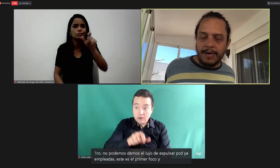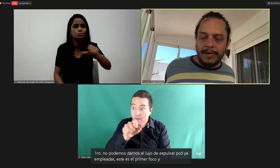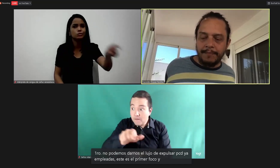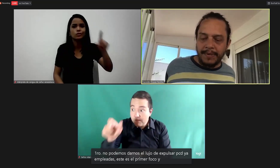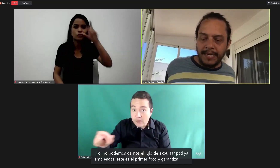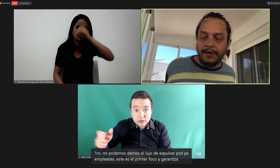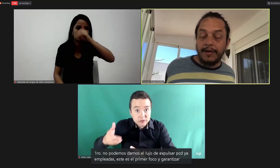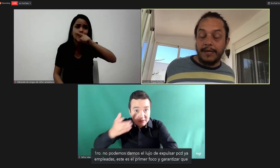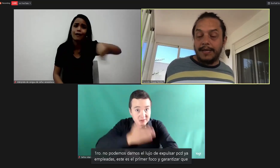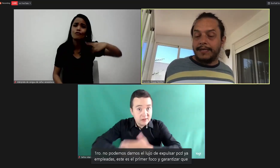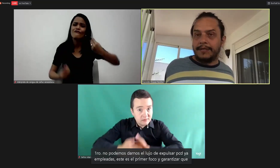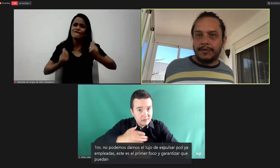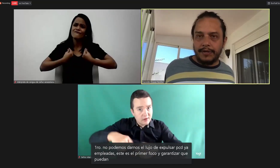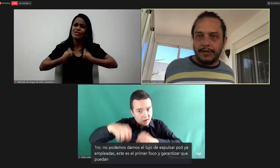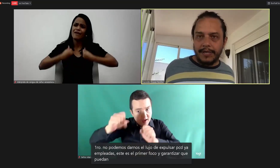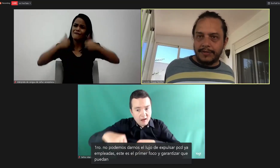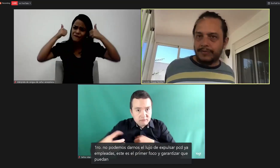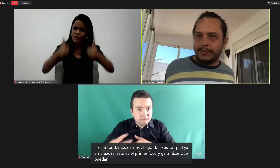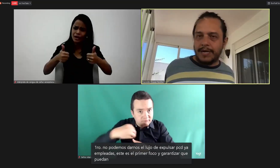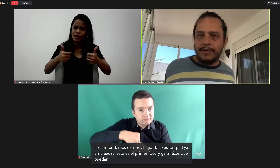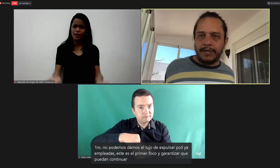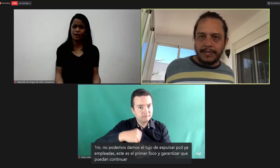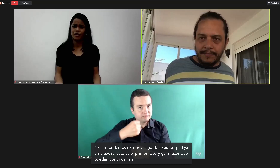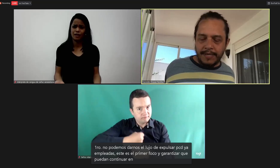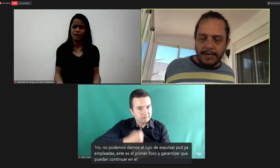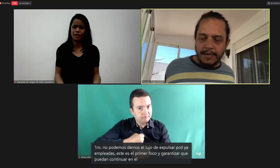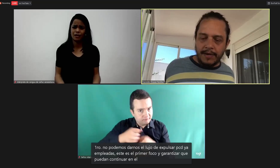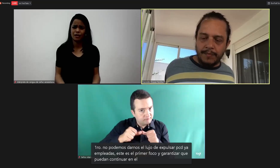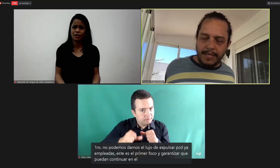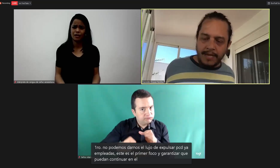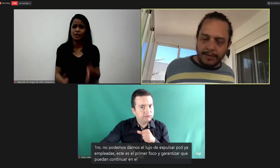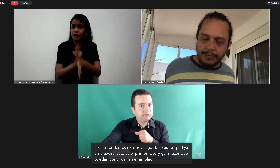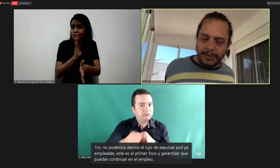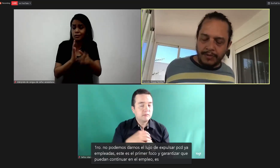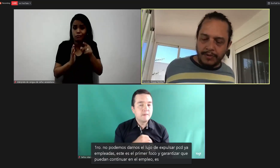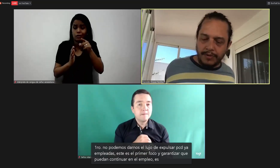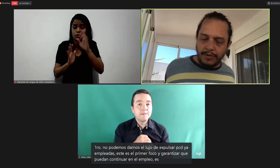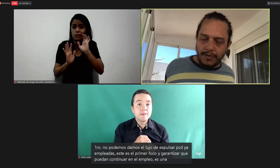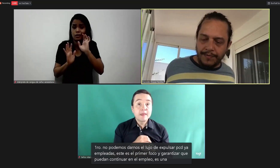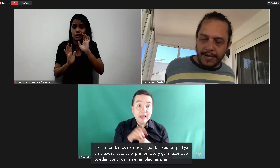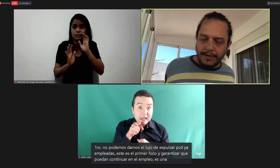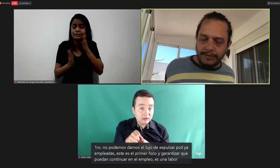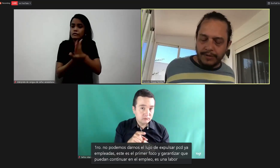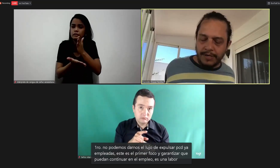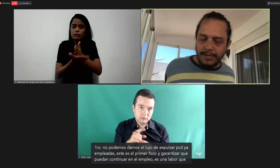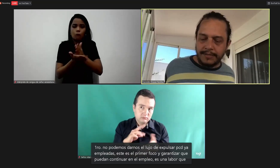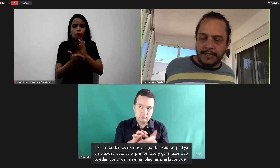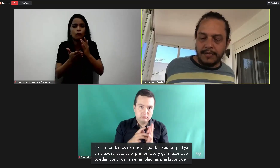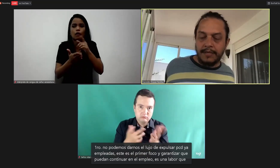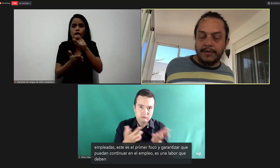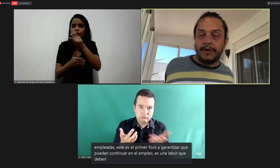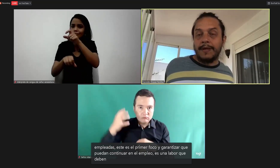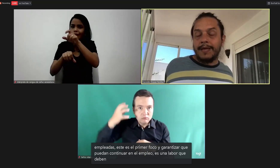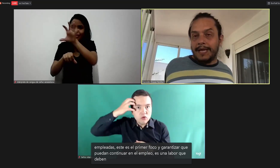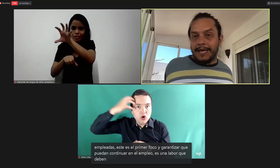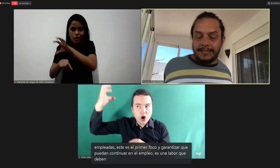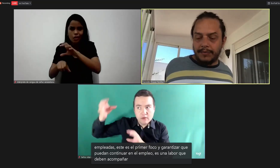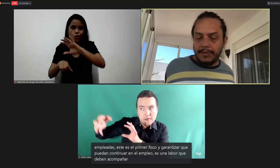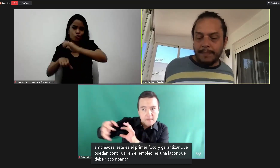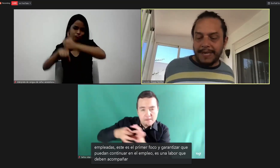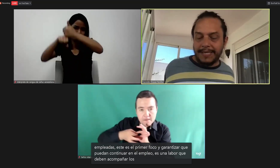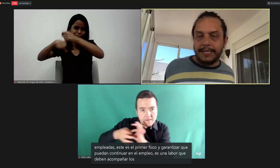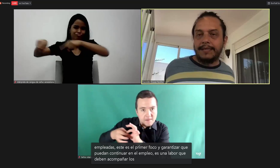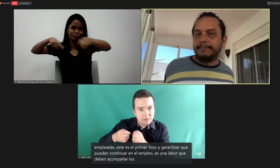puedan continuar en el empleo, y esto es una labor que debieran acompañar, por supuesto, los gobiernos en este sentido.